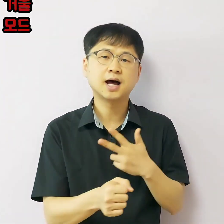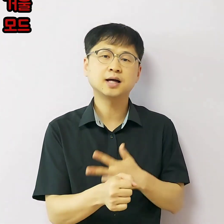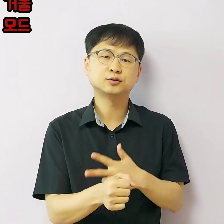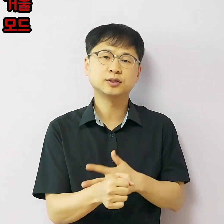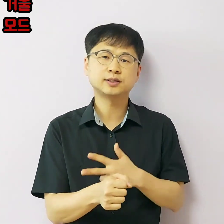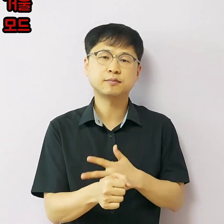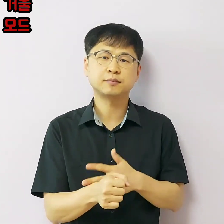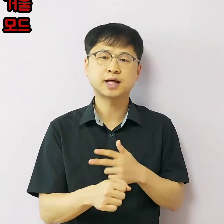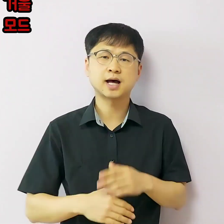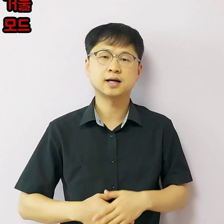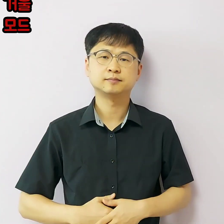안녕하십니까, 준원쌤입니다.